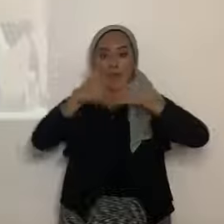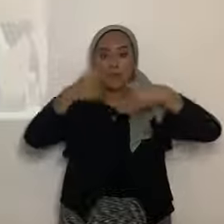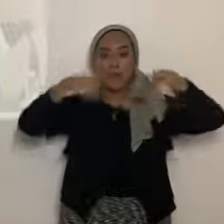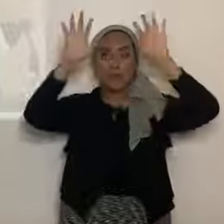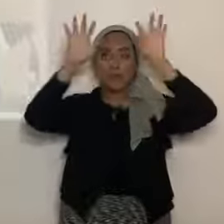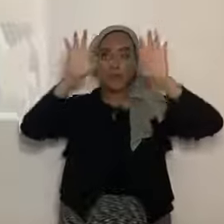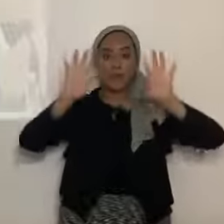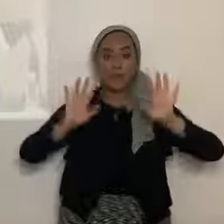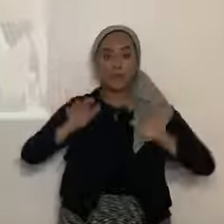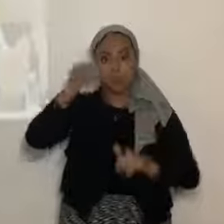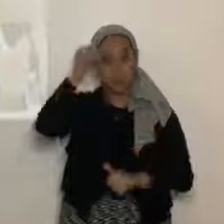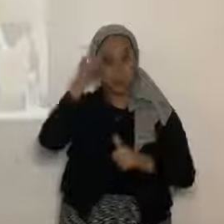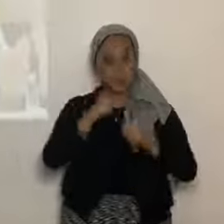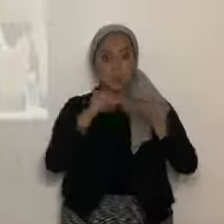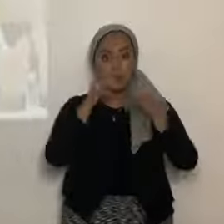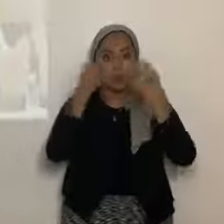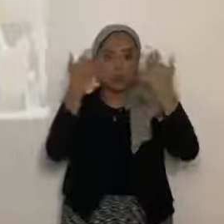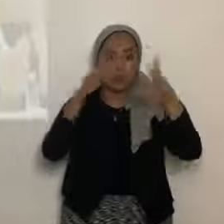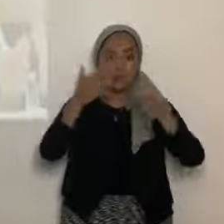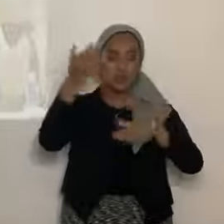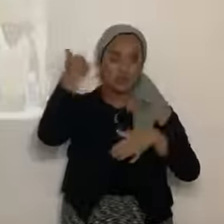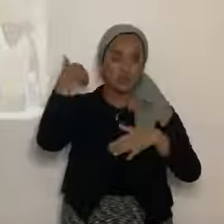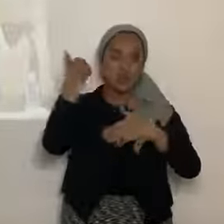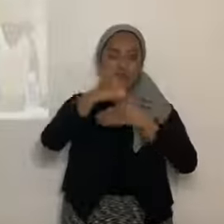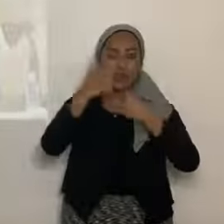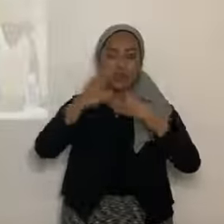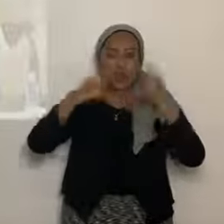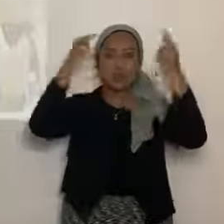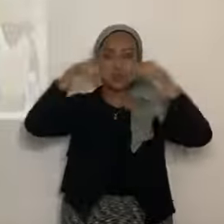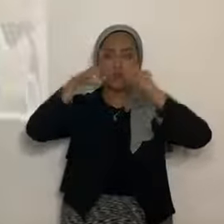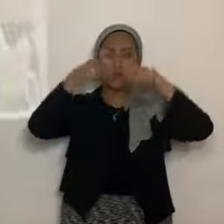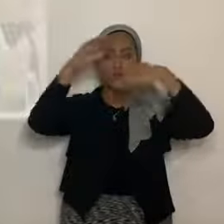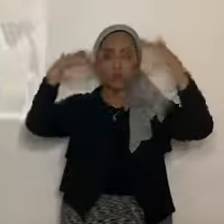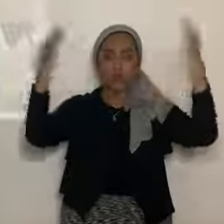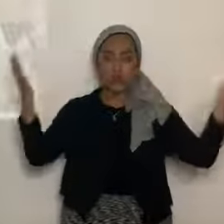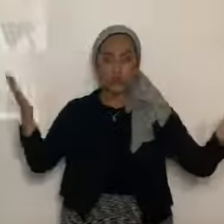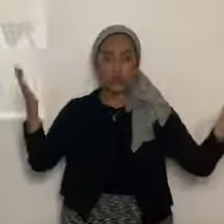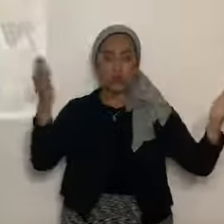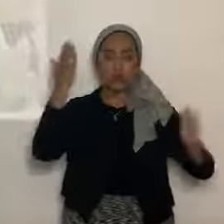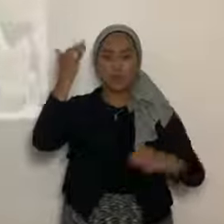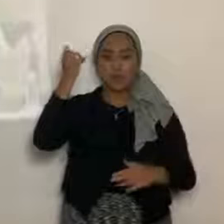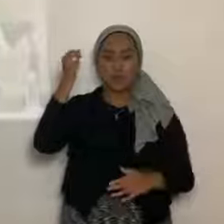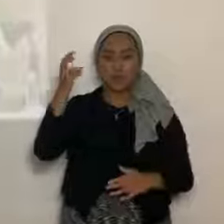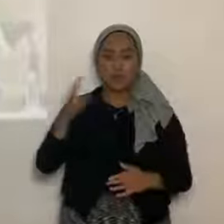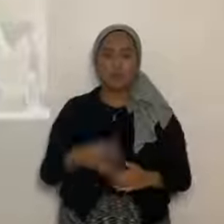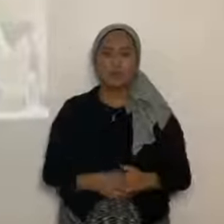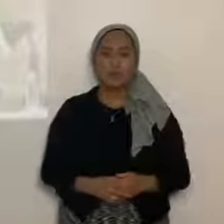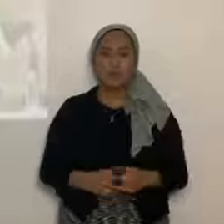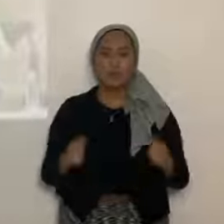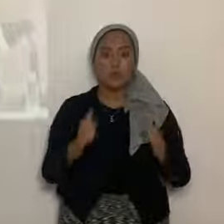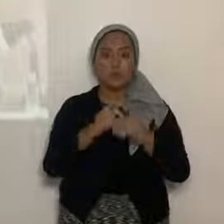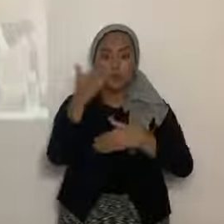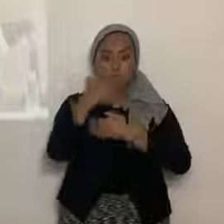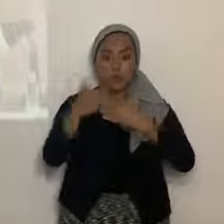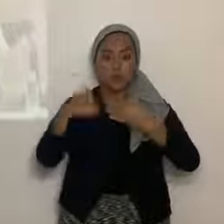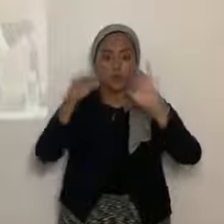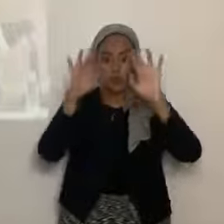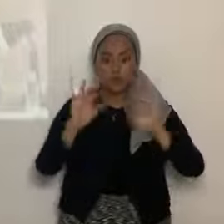maná. O sea, el maná, el pan que bajó del cielo, y él es Yahshua. O sea, con maná alimentó a los hijos de Israel en